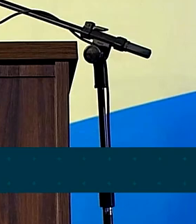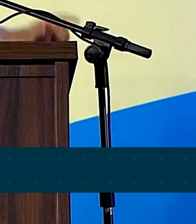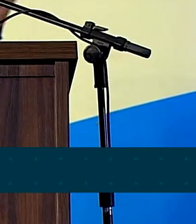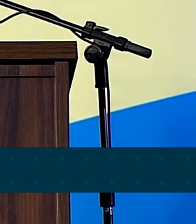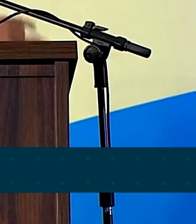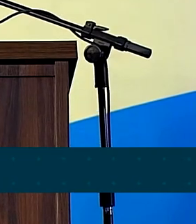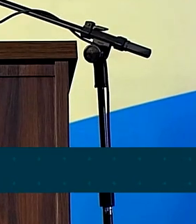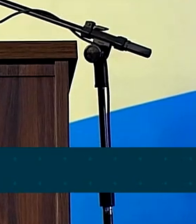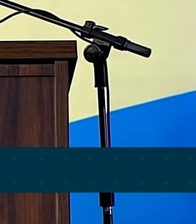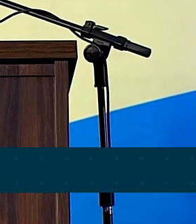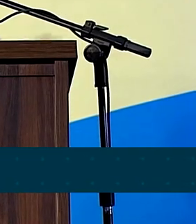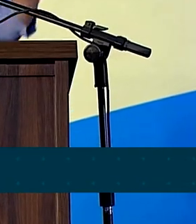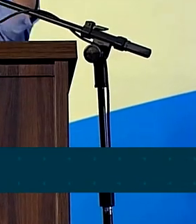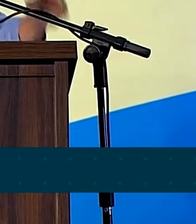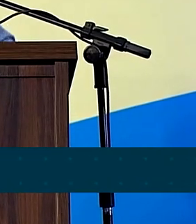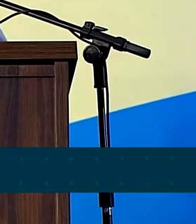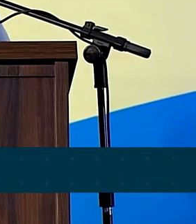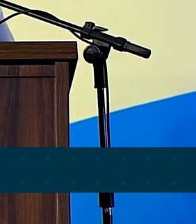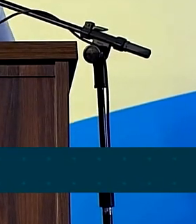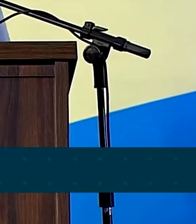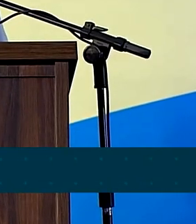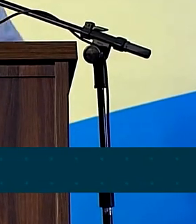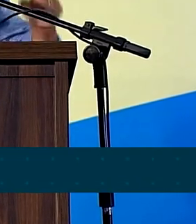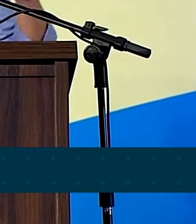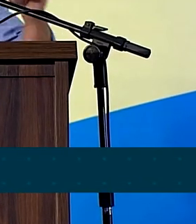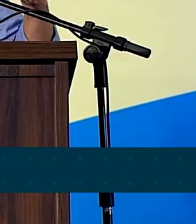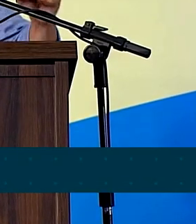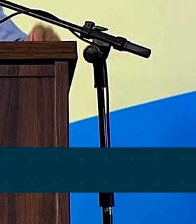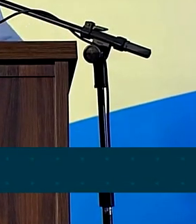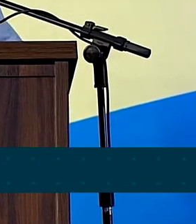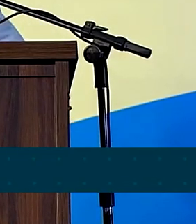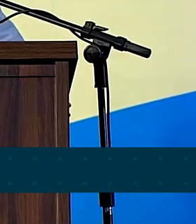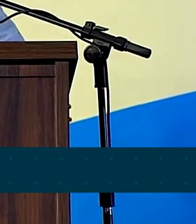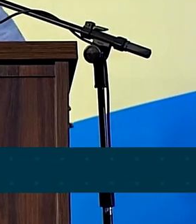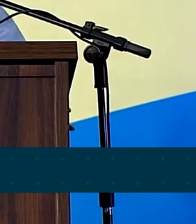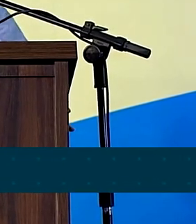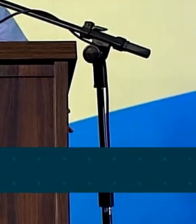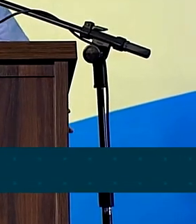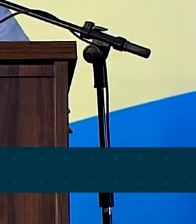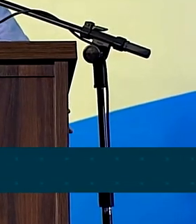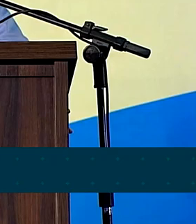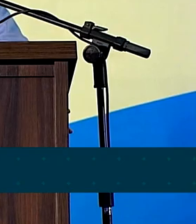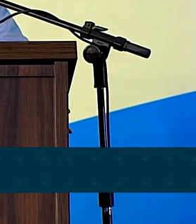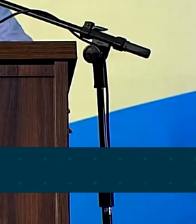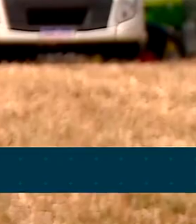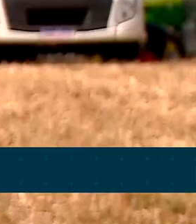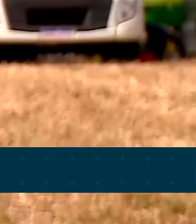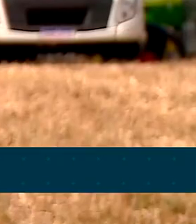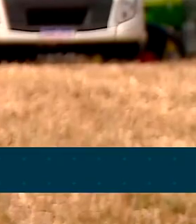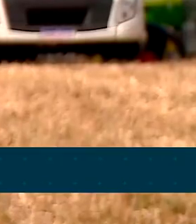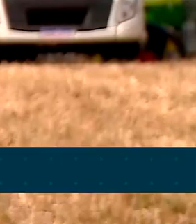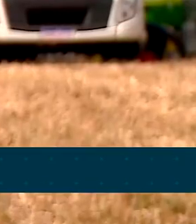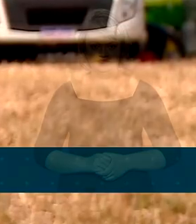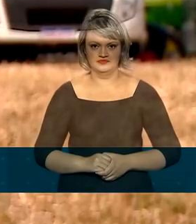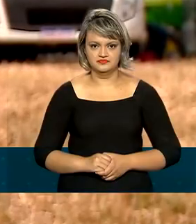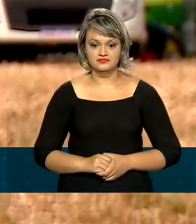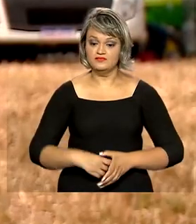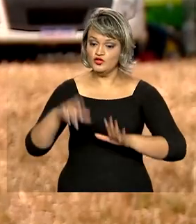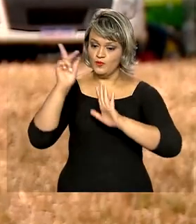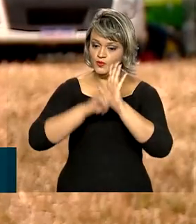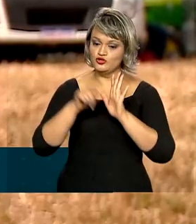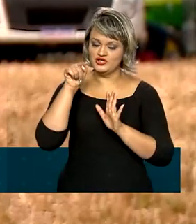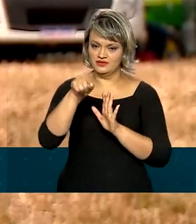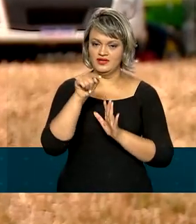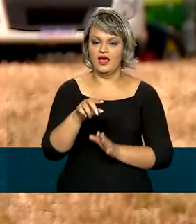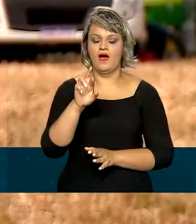ar-condicionado, computador, com smartphone, com toda a estrutura para servir esses profissionais. O Roda Bem Caminhoneiro é